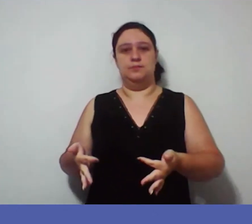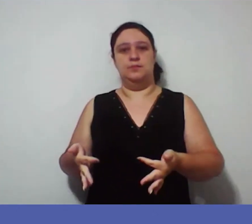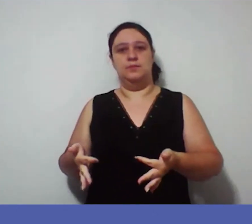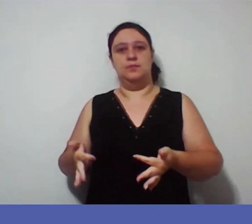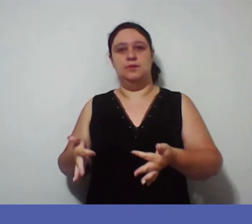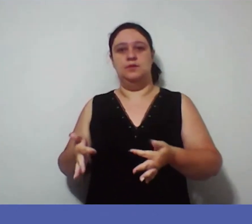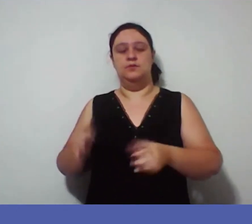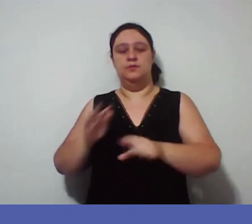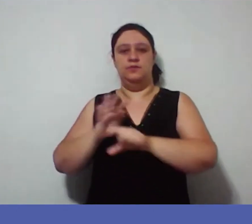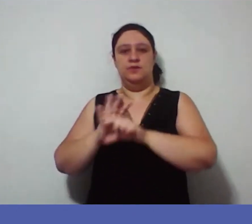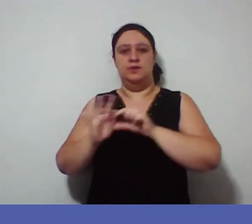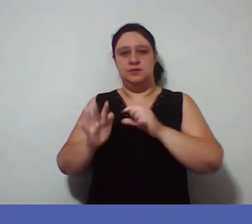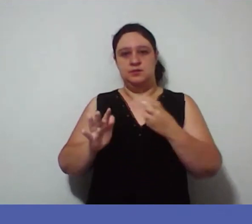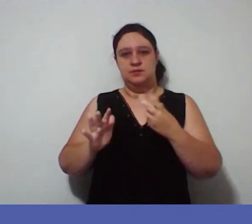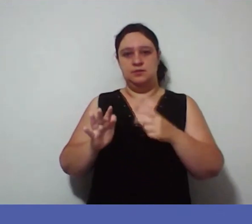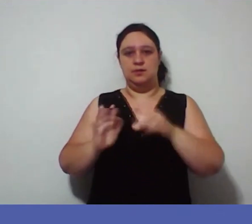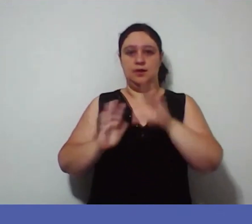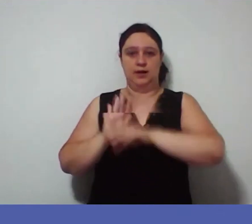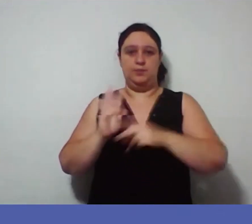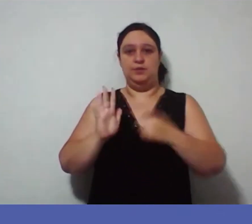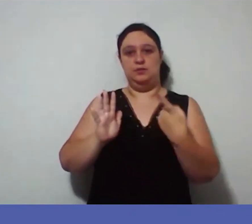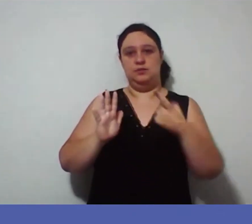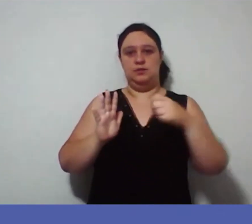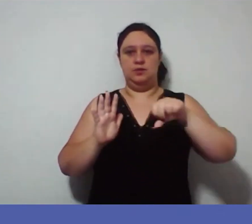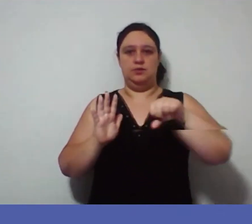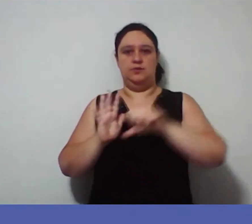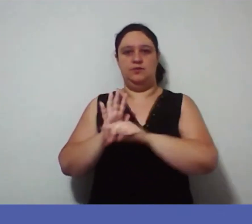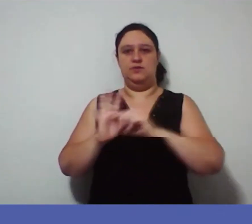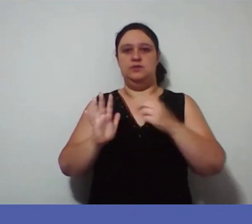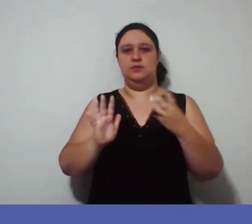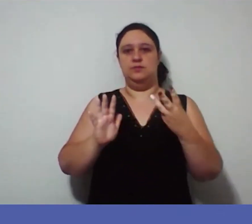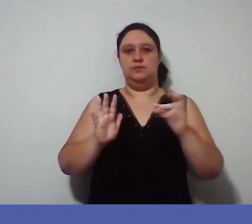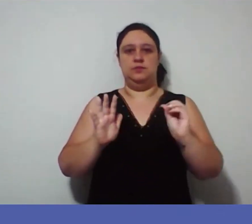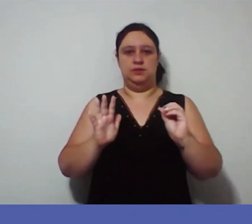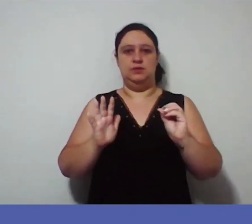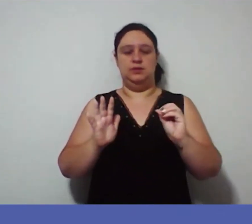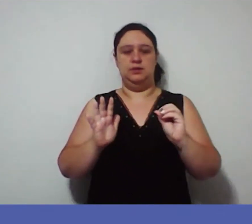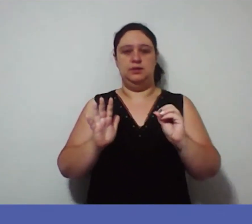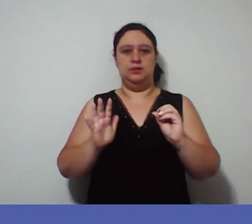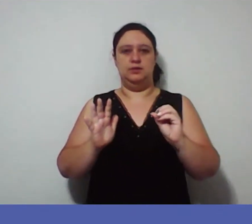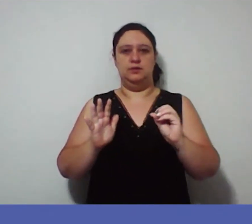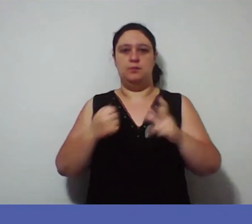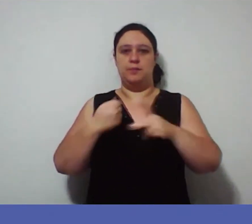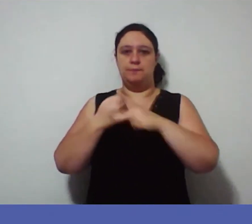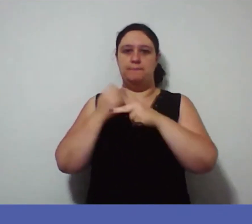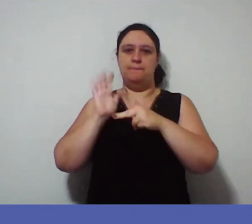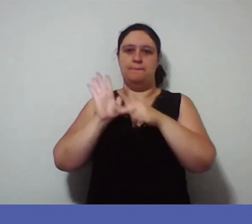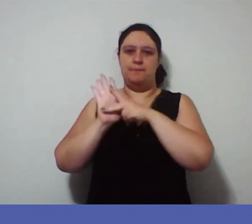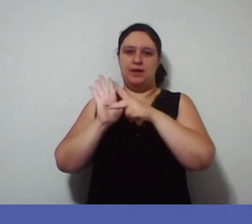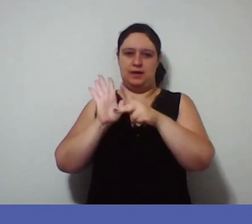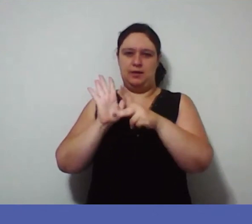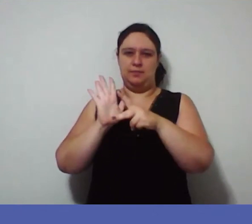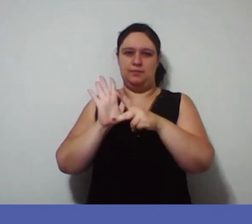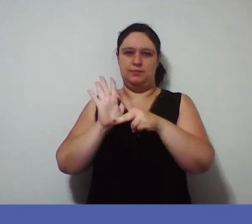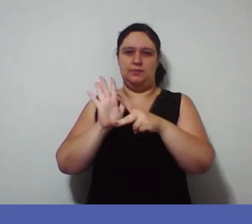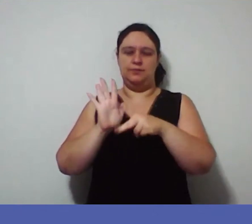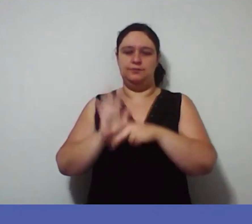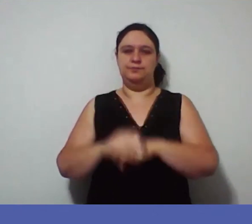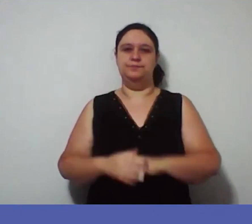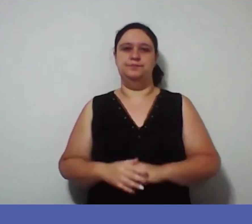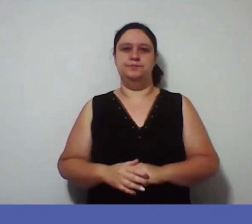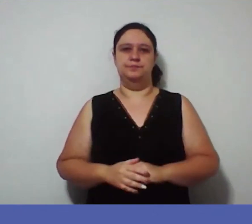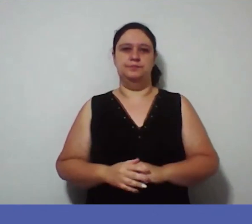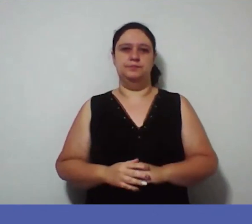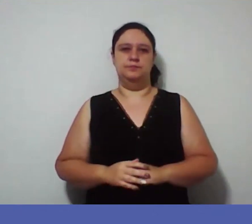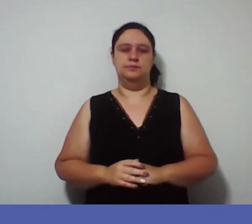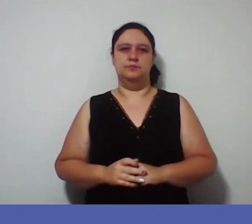capítulo 19 com uma parábola, tá? Então esta parábola vai